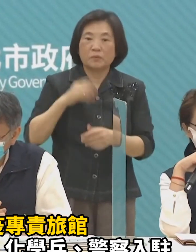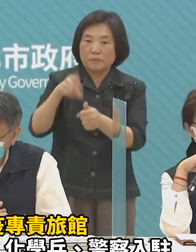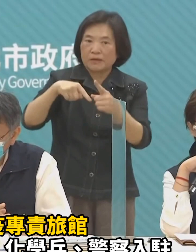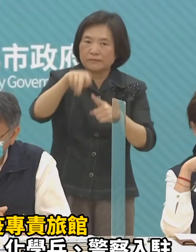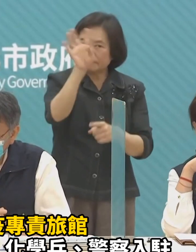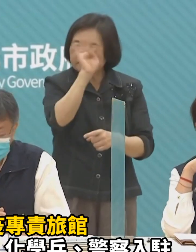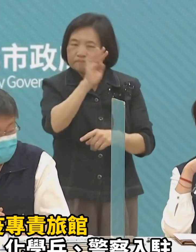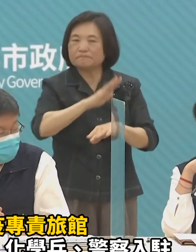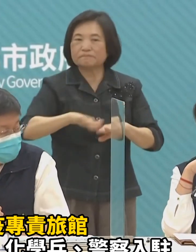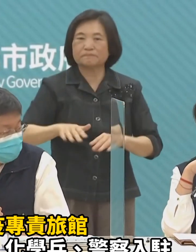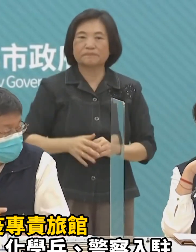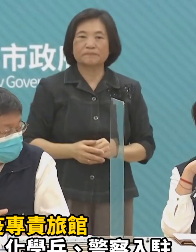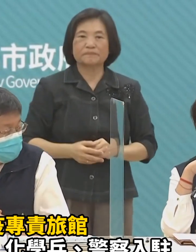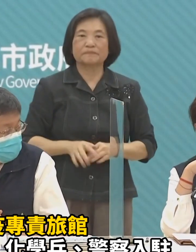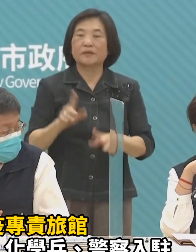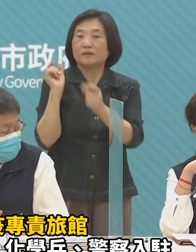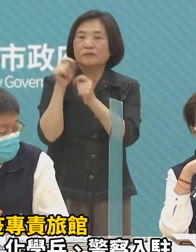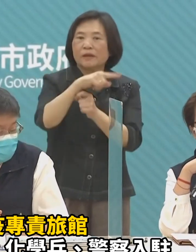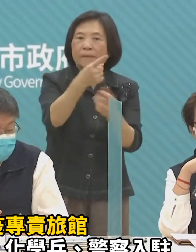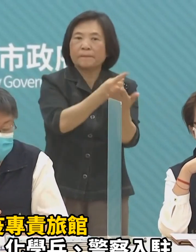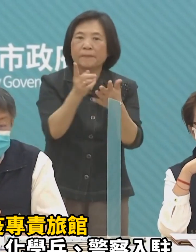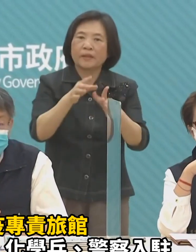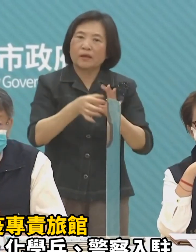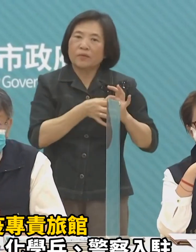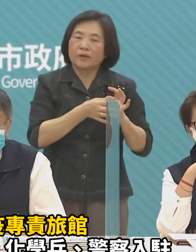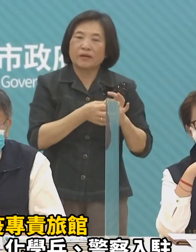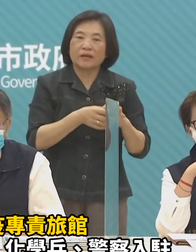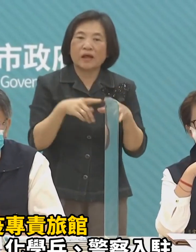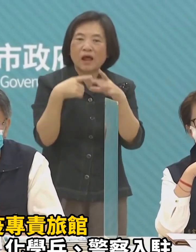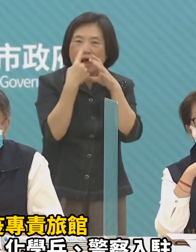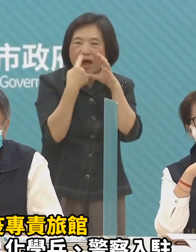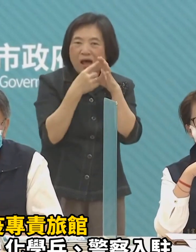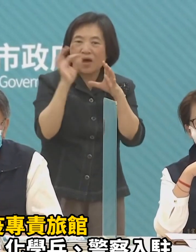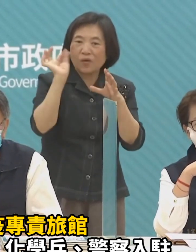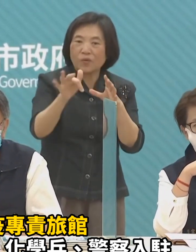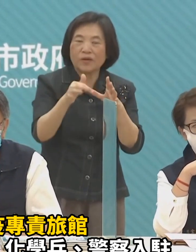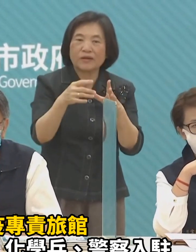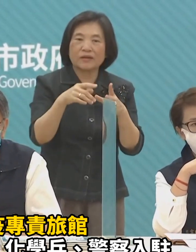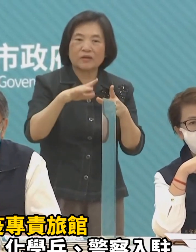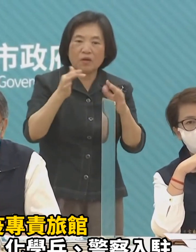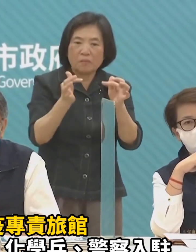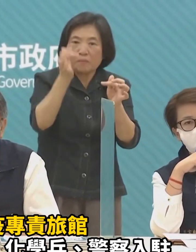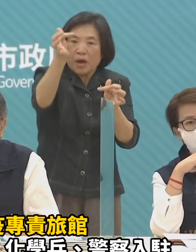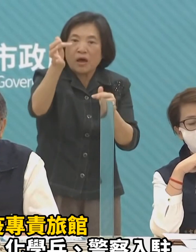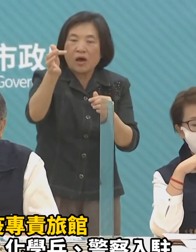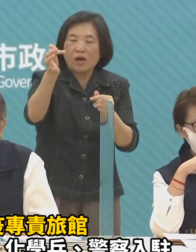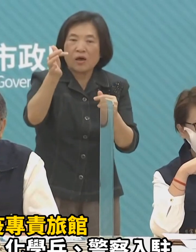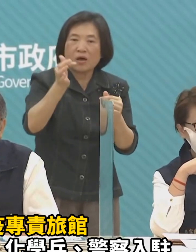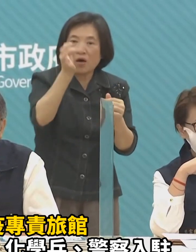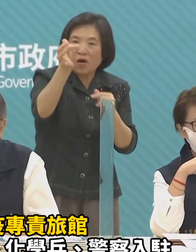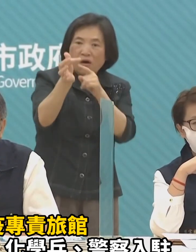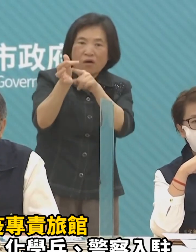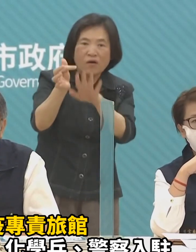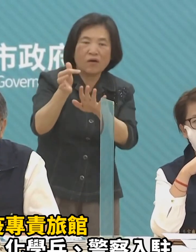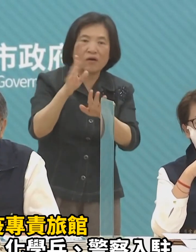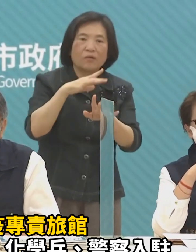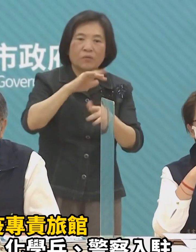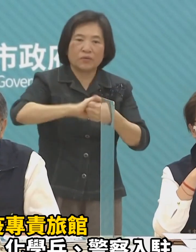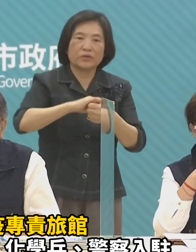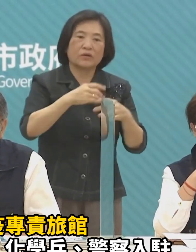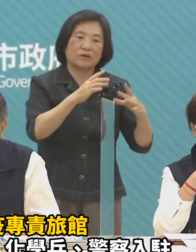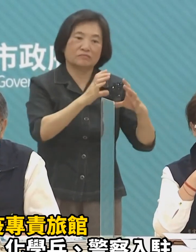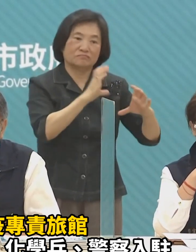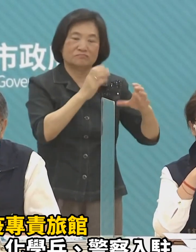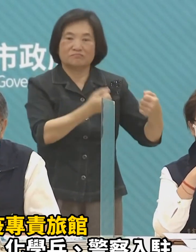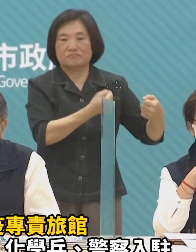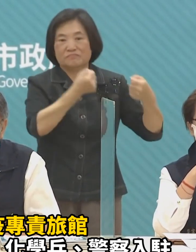外就是刚刚市长所说的，最近大家很关心，就是我们快筛了很多的阳性的民众，我们都用防疫的巴士